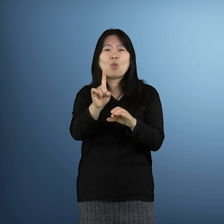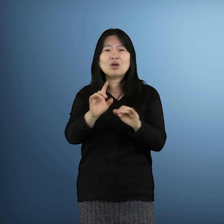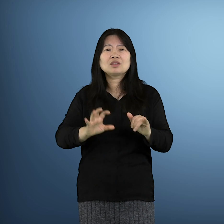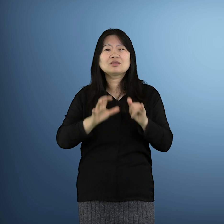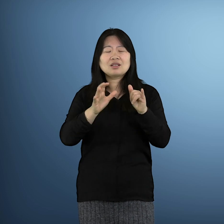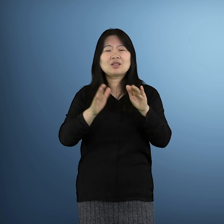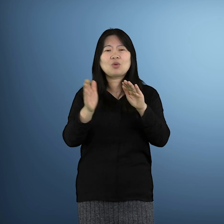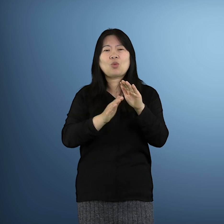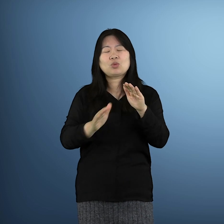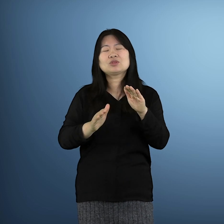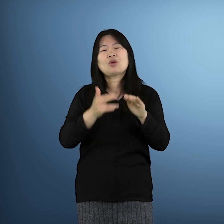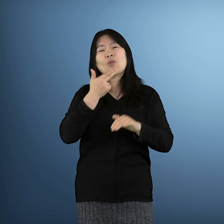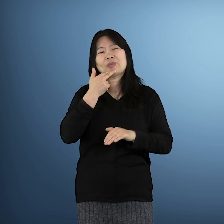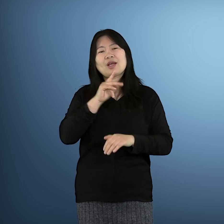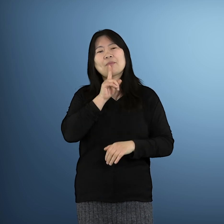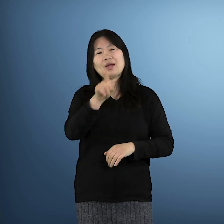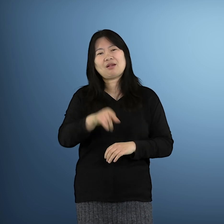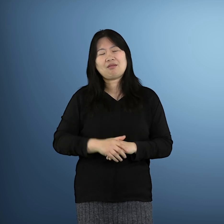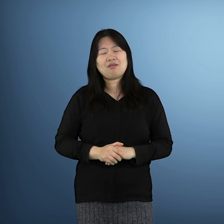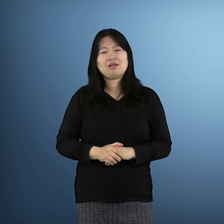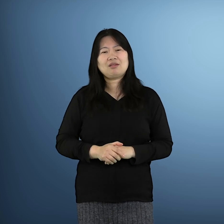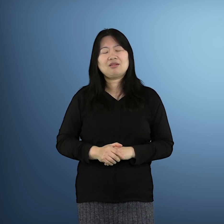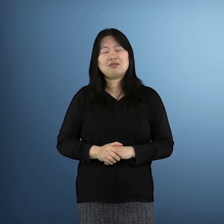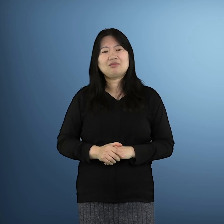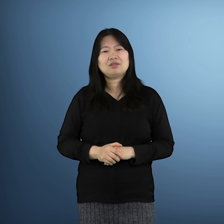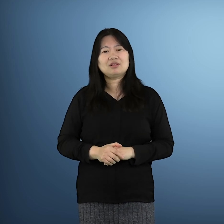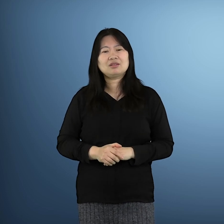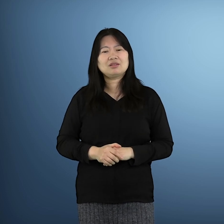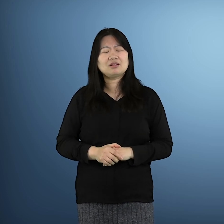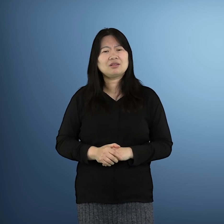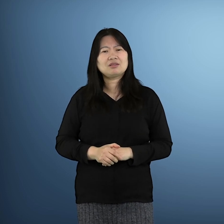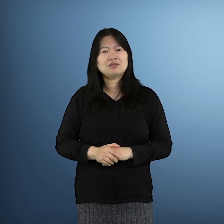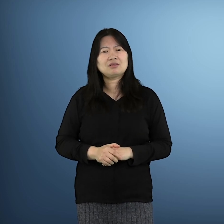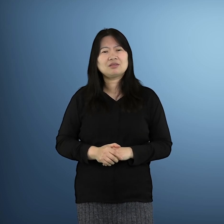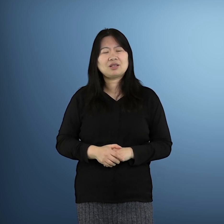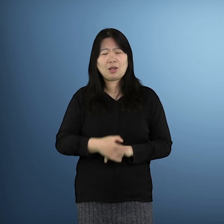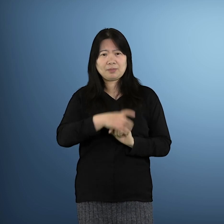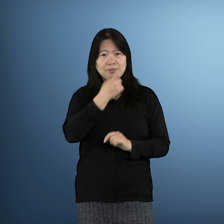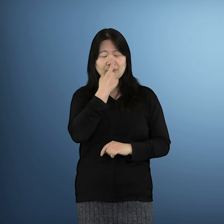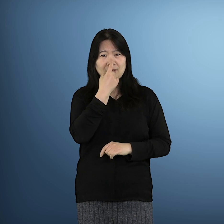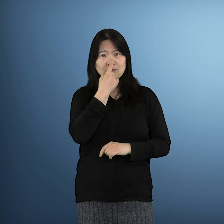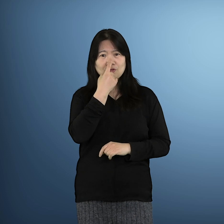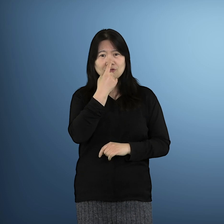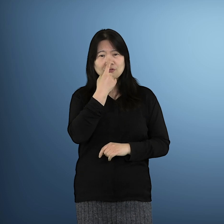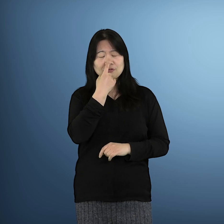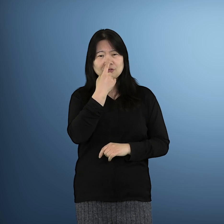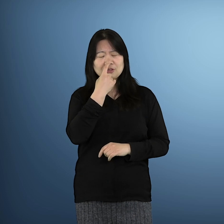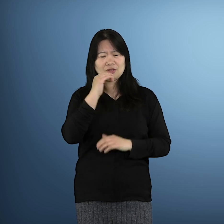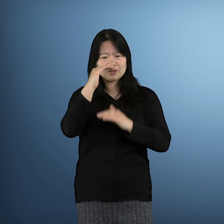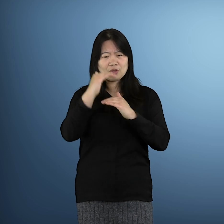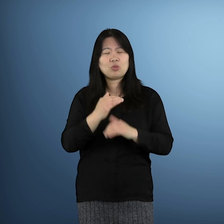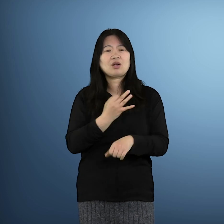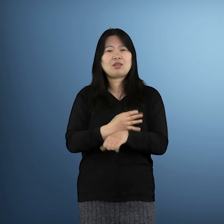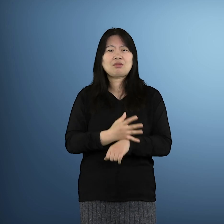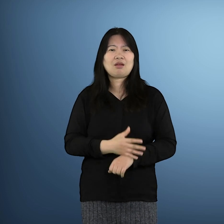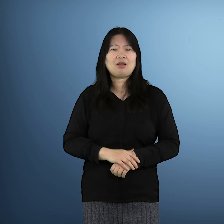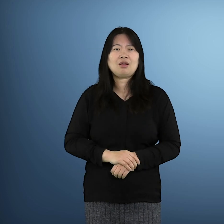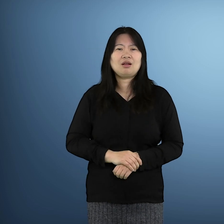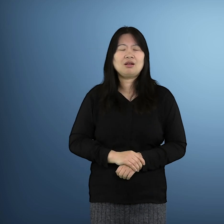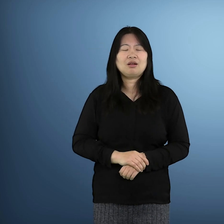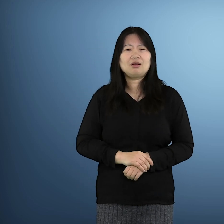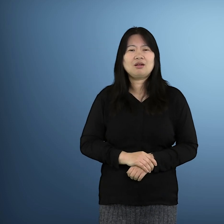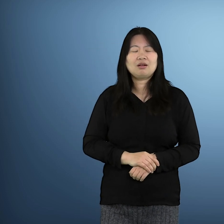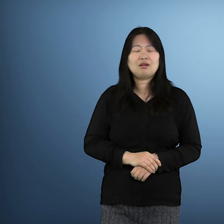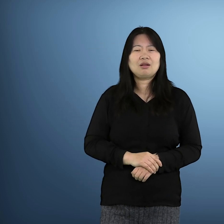이게 이제 핵심 아닙니까? 근데 이제 배우는 그 내용이 간단해요. 그래서